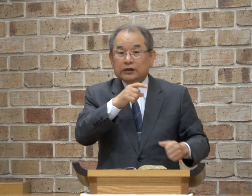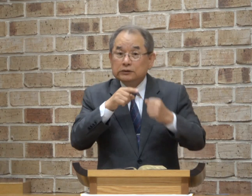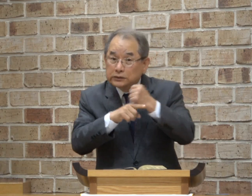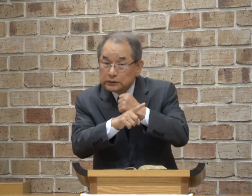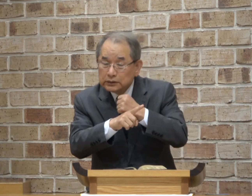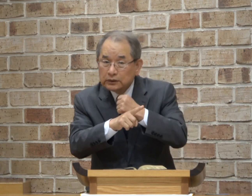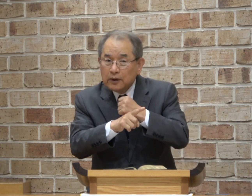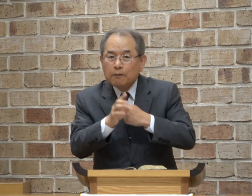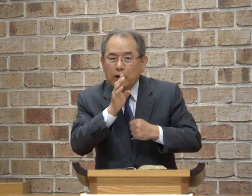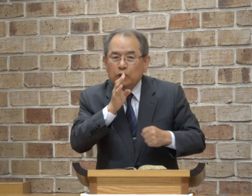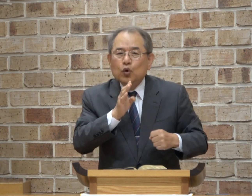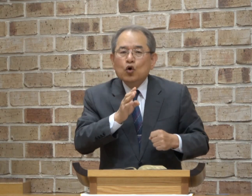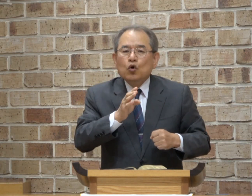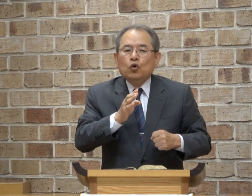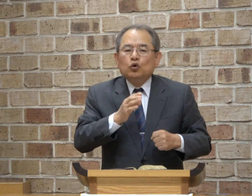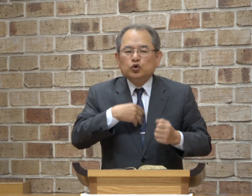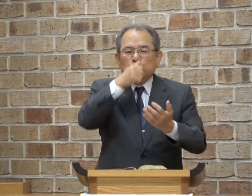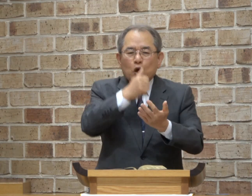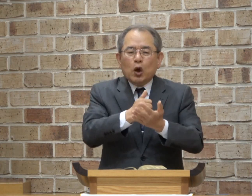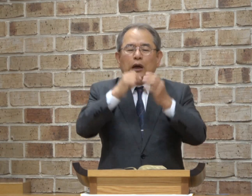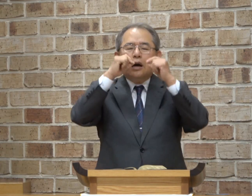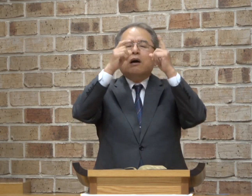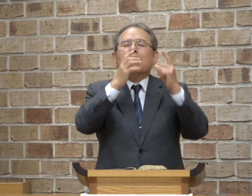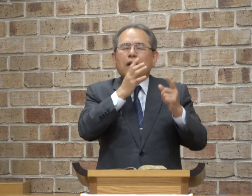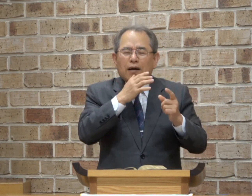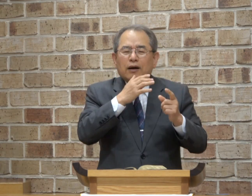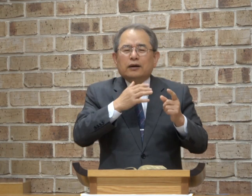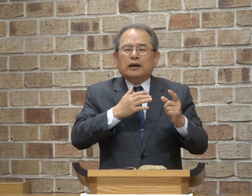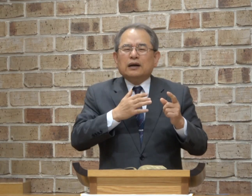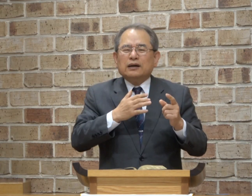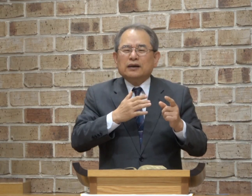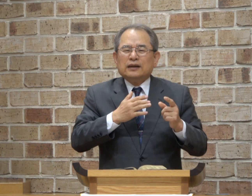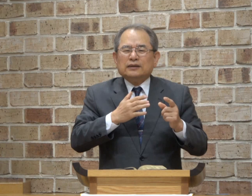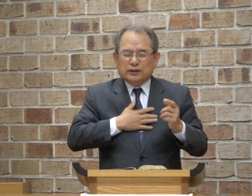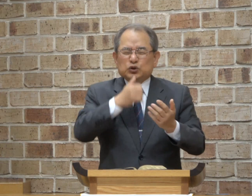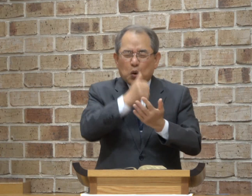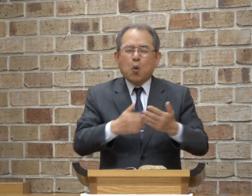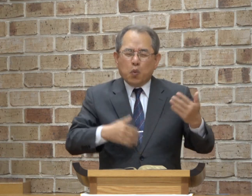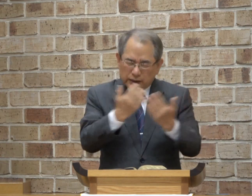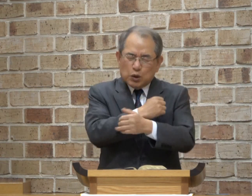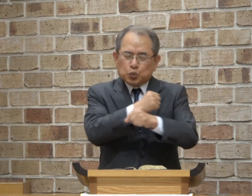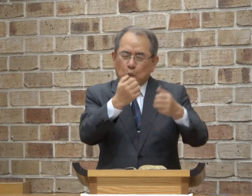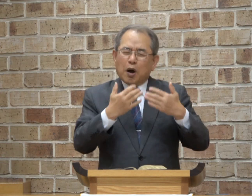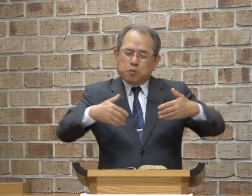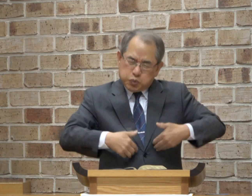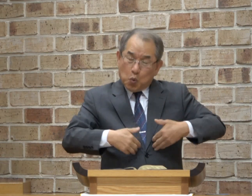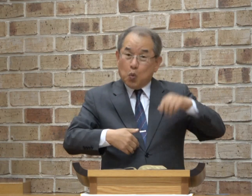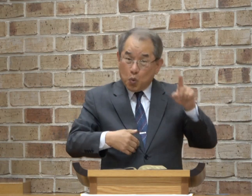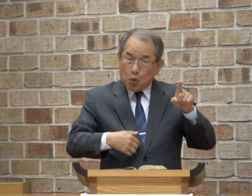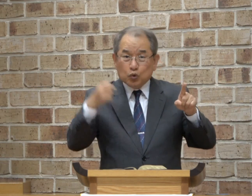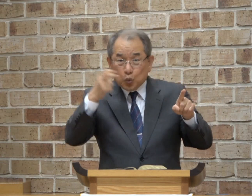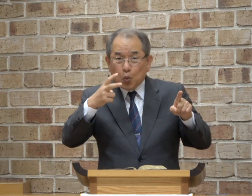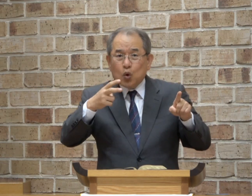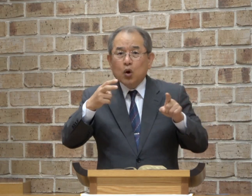세례받기를 원한다 하는 것은요, 바로 죄를 깨닫고 내 죄를 해결하고 용서받기를 원하는